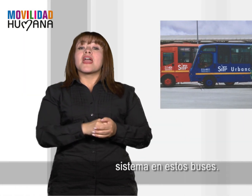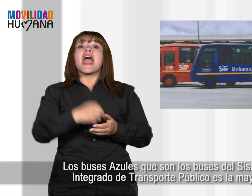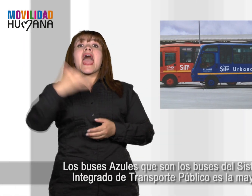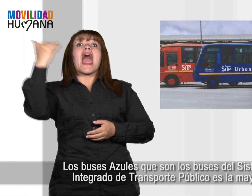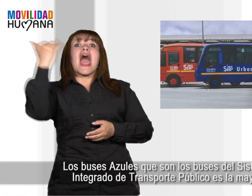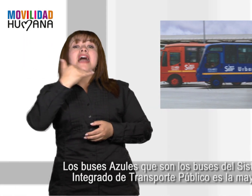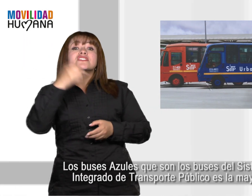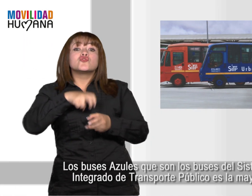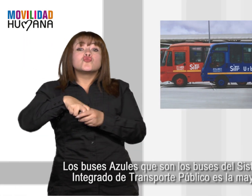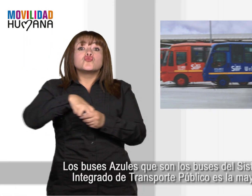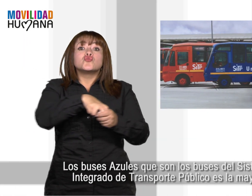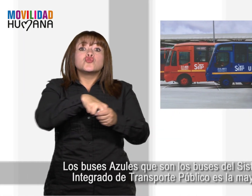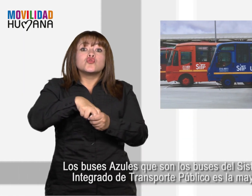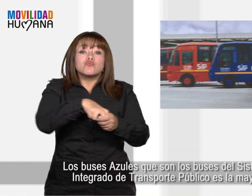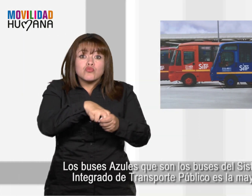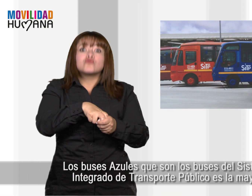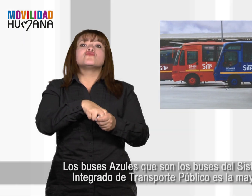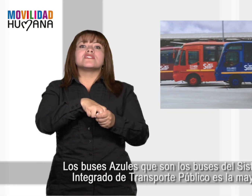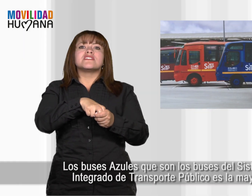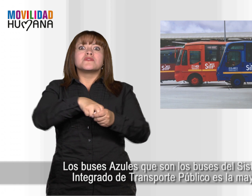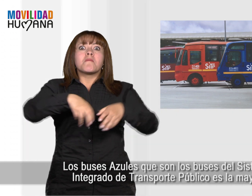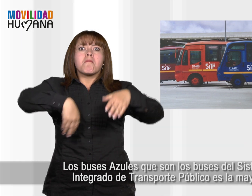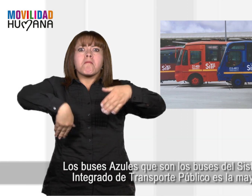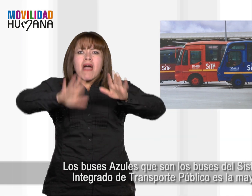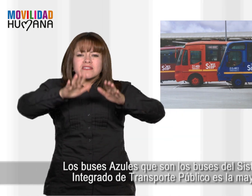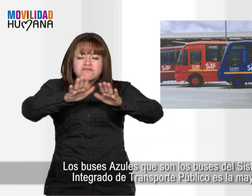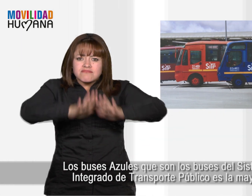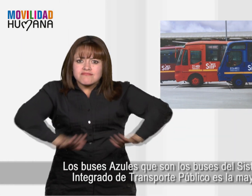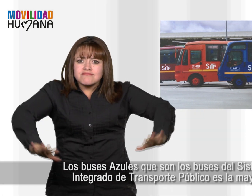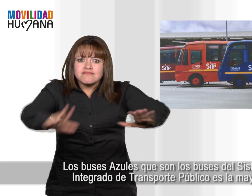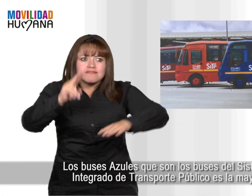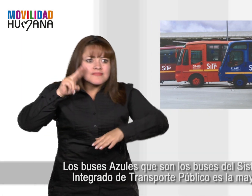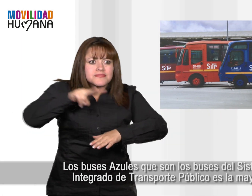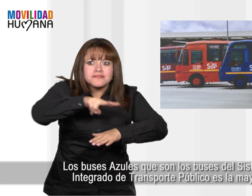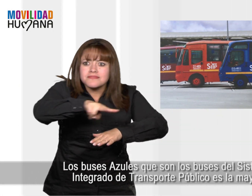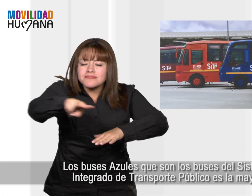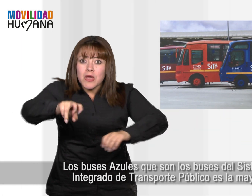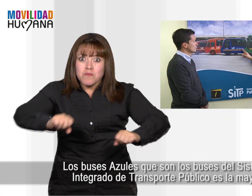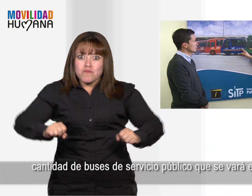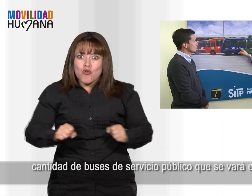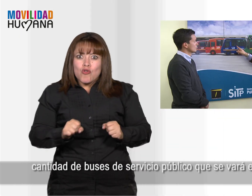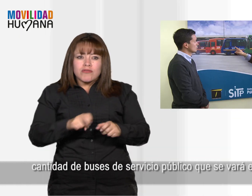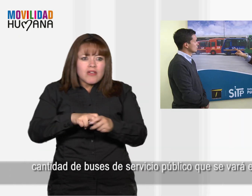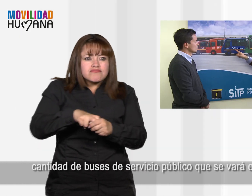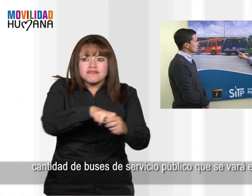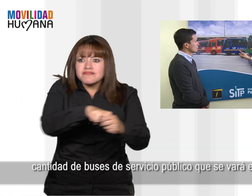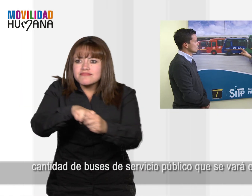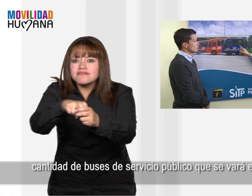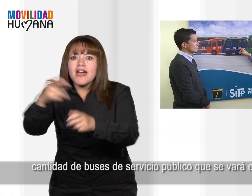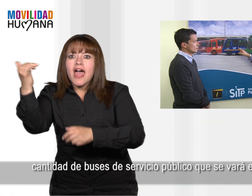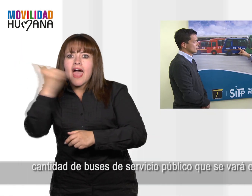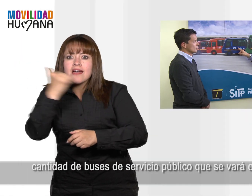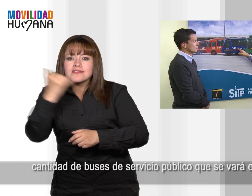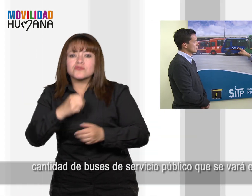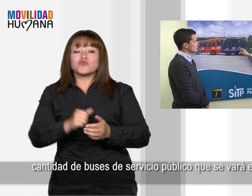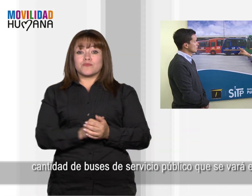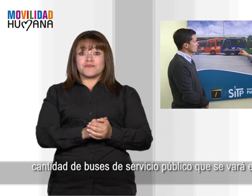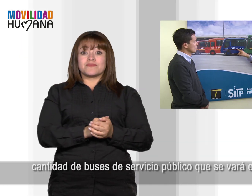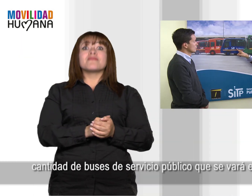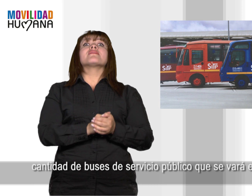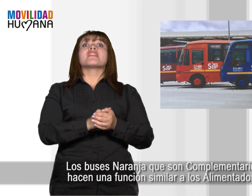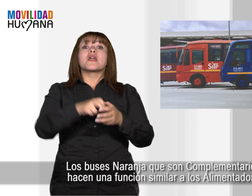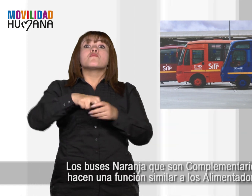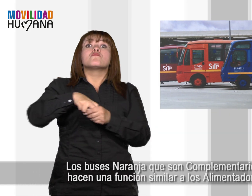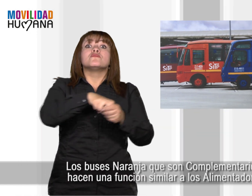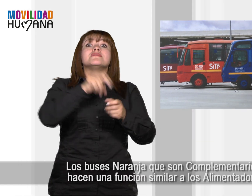buses. Los buses azules, que son los buses del Sistema Integrado de Transporte Público, es la mayor cantidad de buses que se va a ver en la